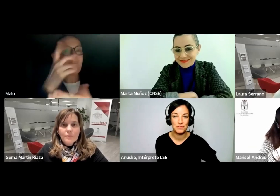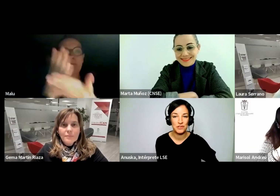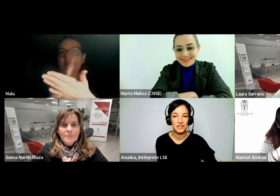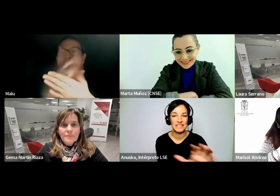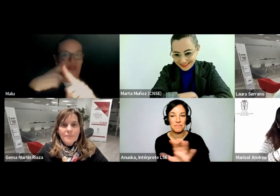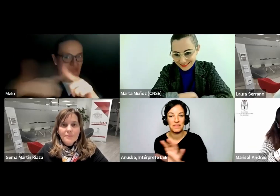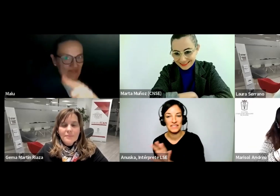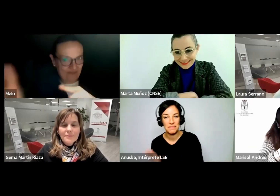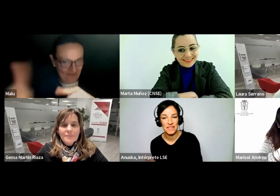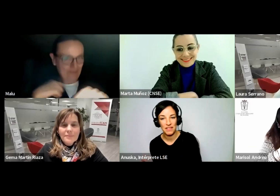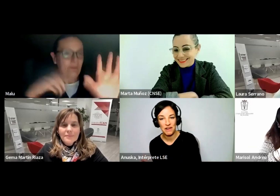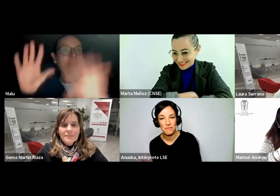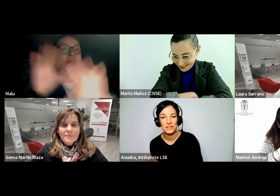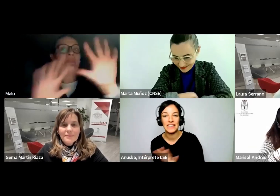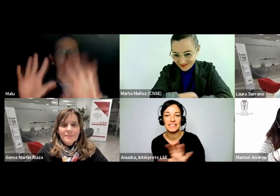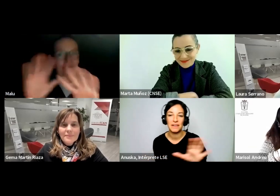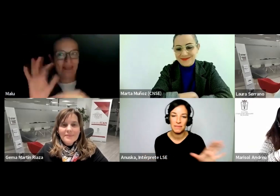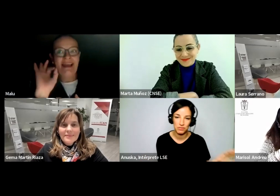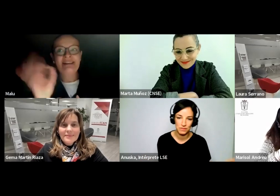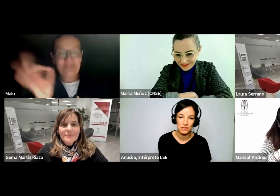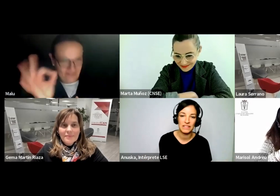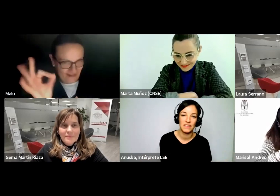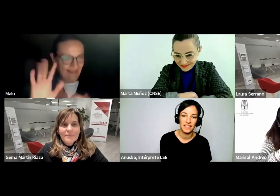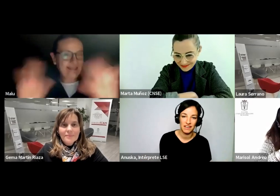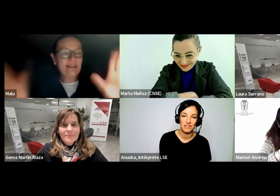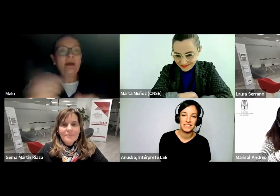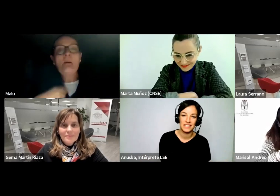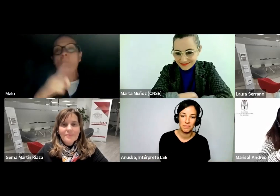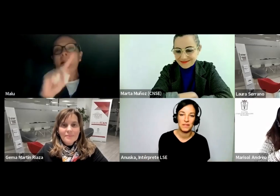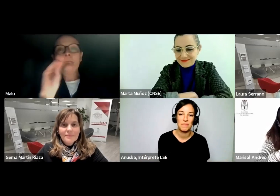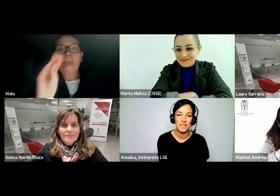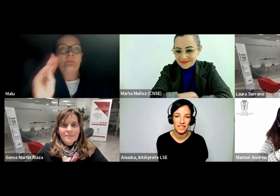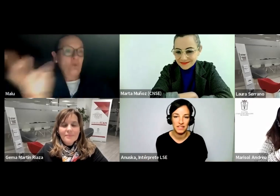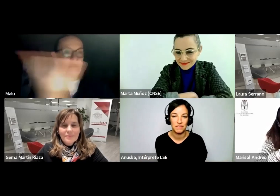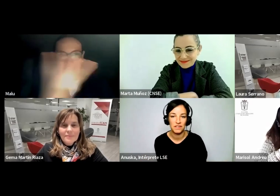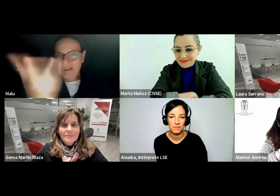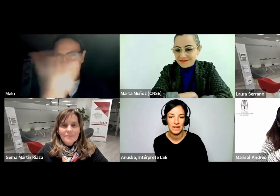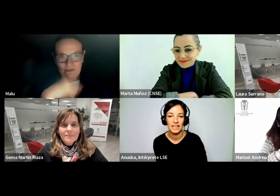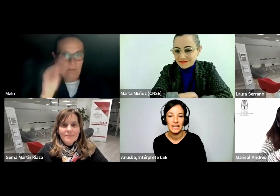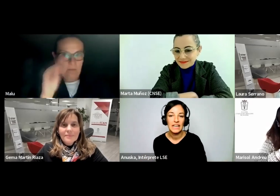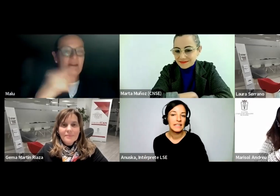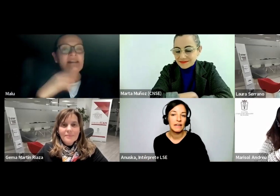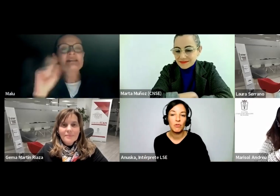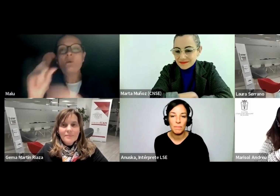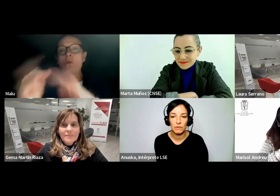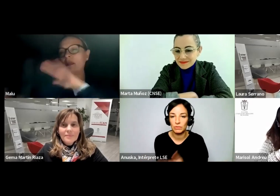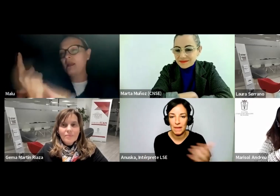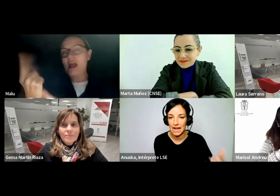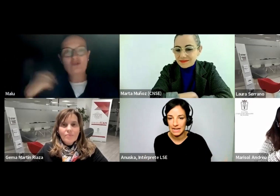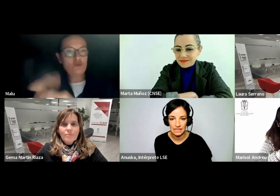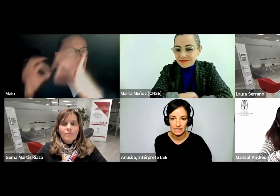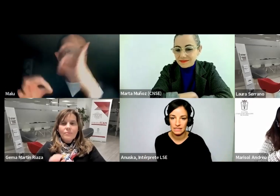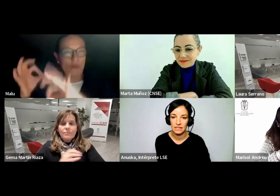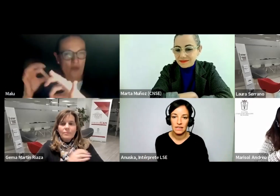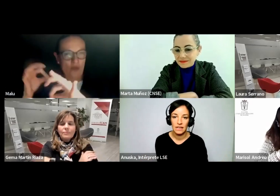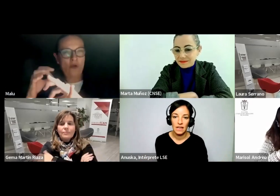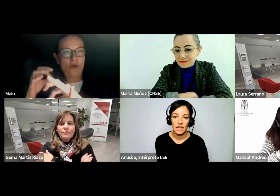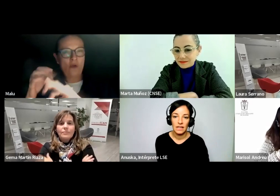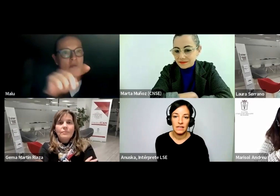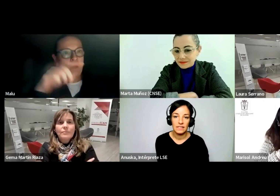de confusión entre el perfil de mediadora comunicativa y hemos visto la diferencia con este tipo de mediación. Fenomenal. Tengo una pregunta para las